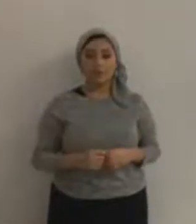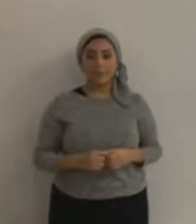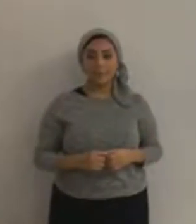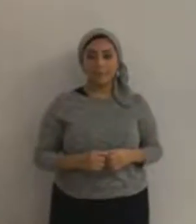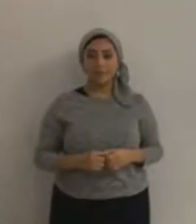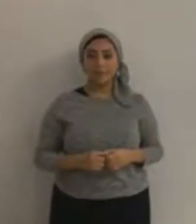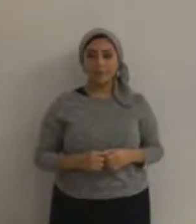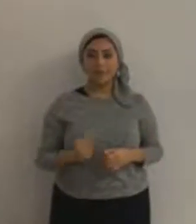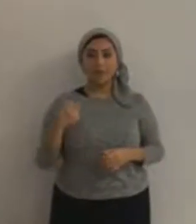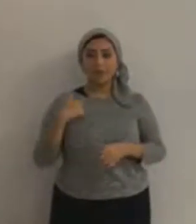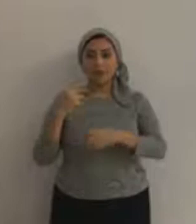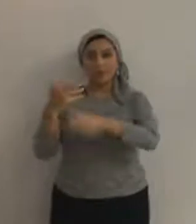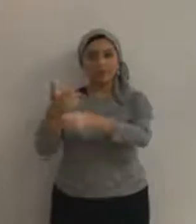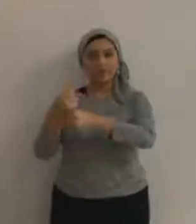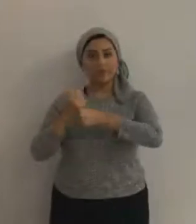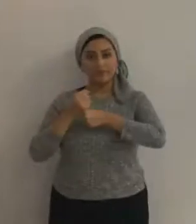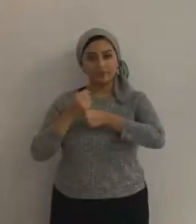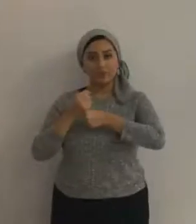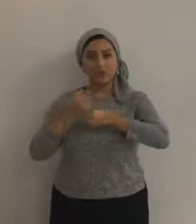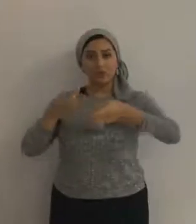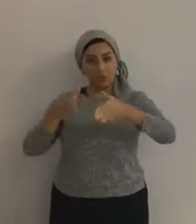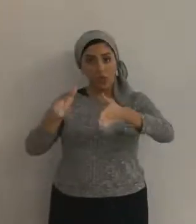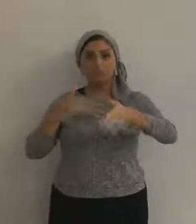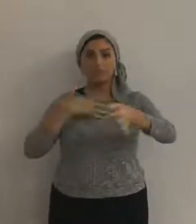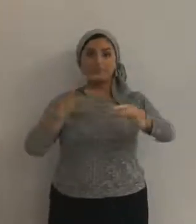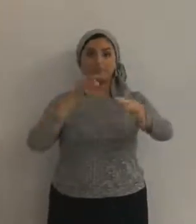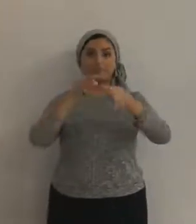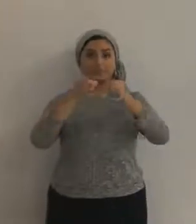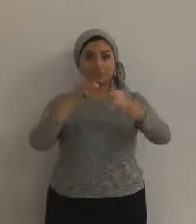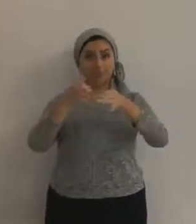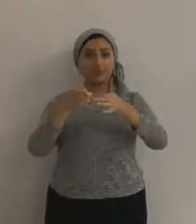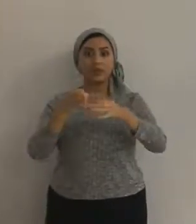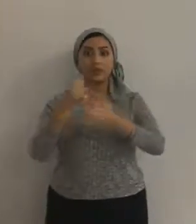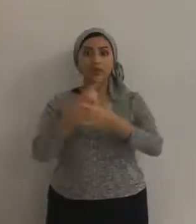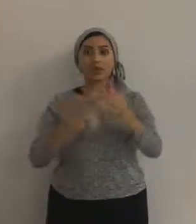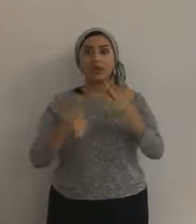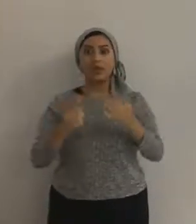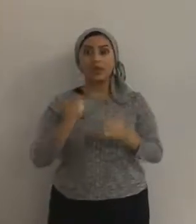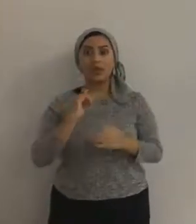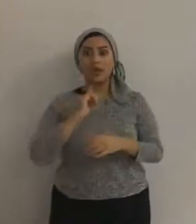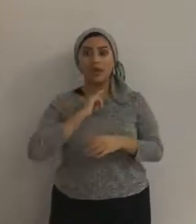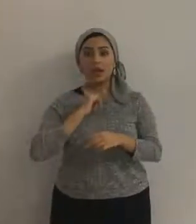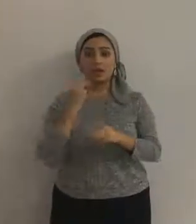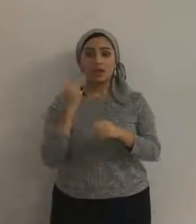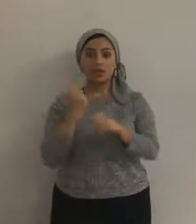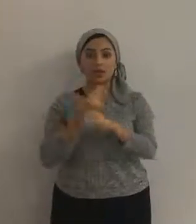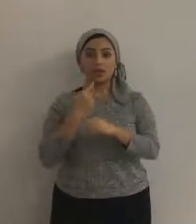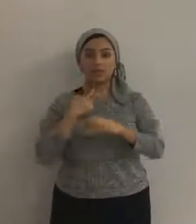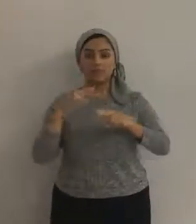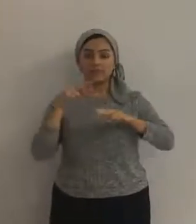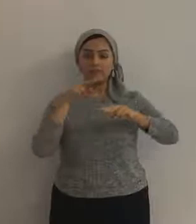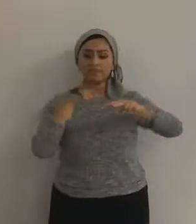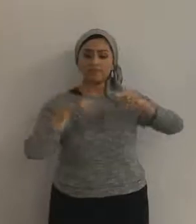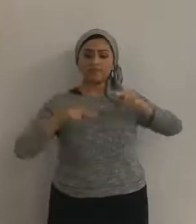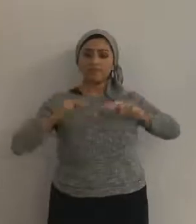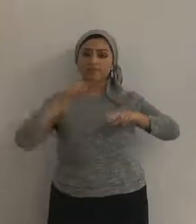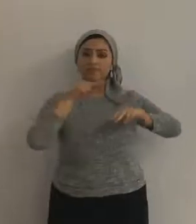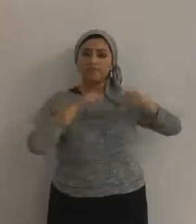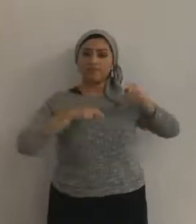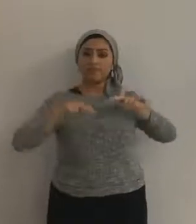obtener un método, y es lo que les quiero explicar. El método que utilicé fue observando estas